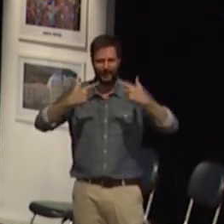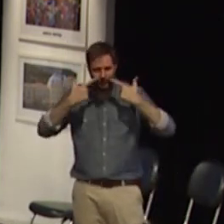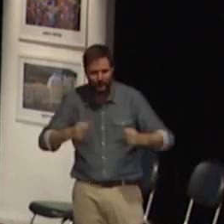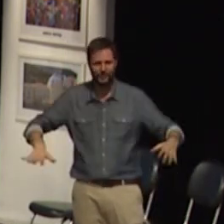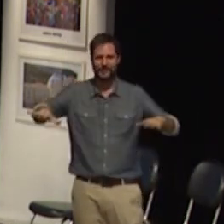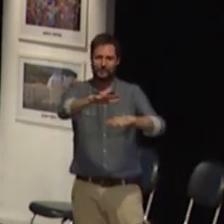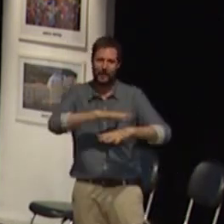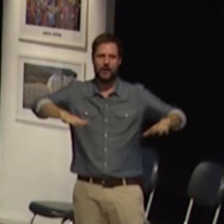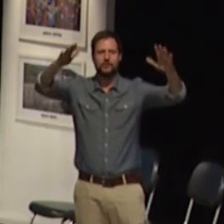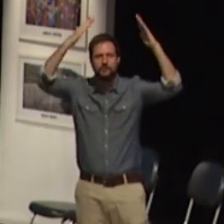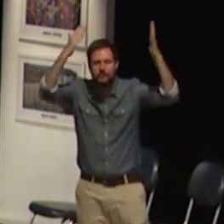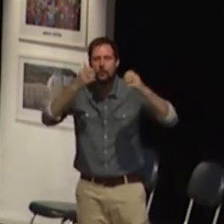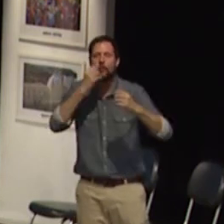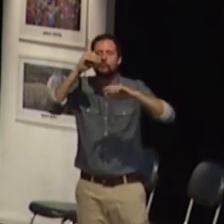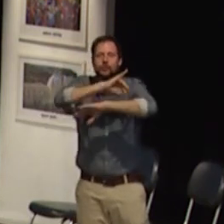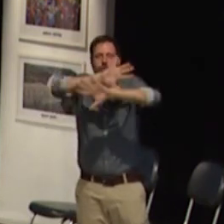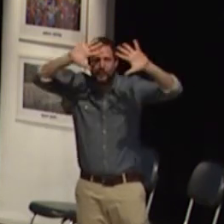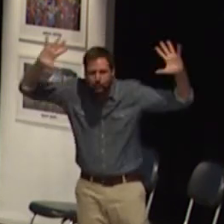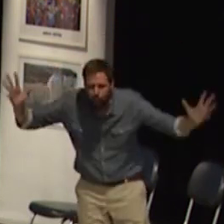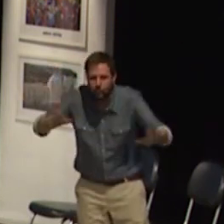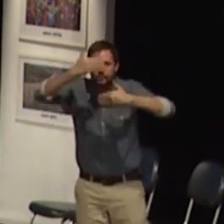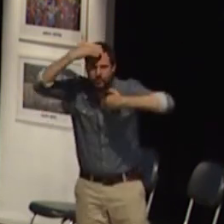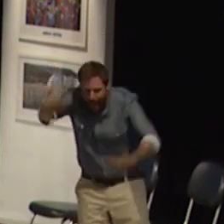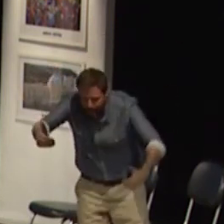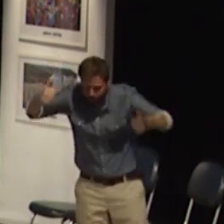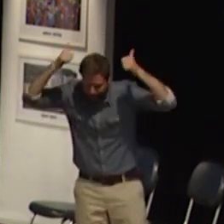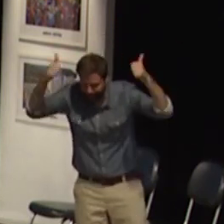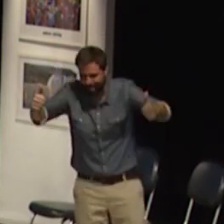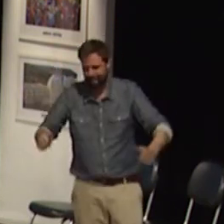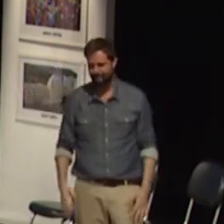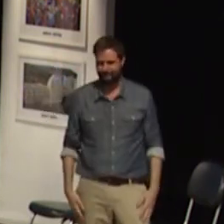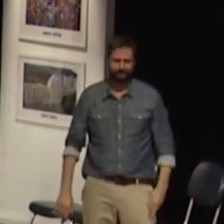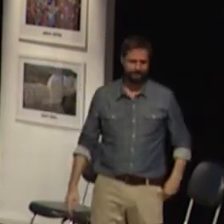visibilidade política na nossa língua. Bom dia para todos, muito obrigado.